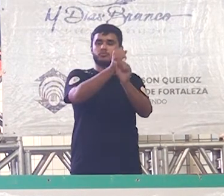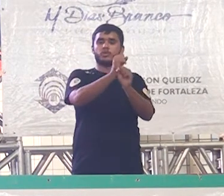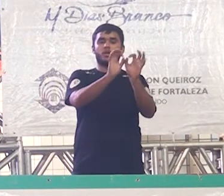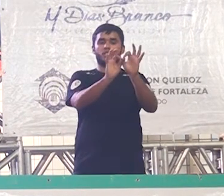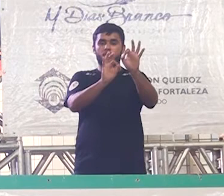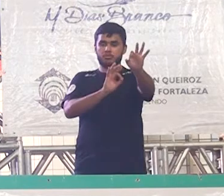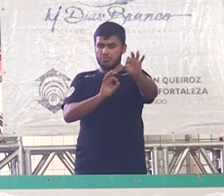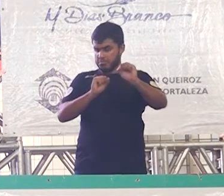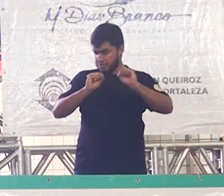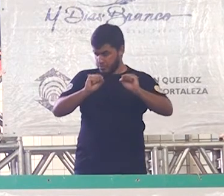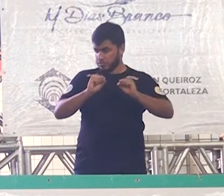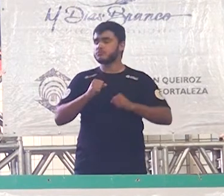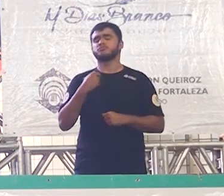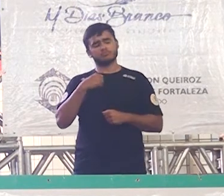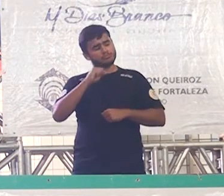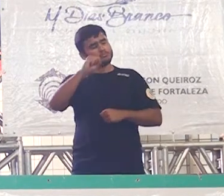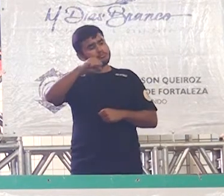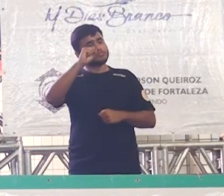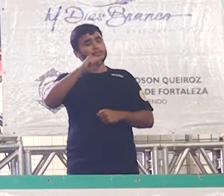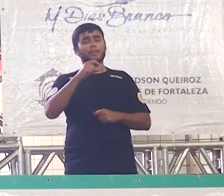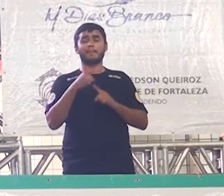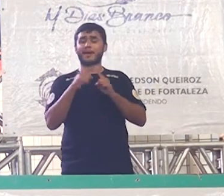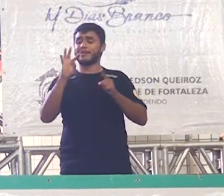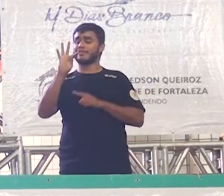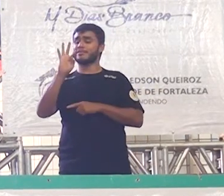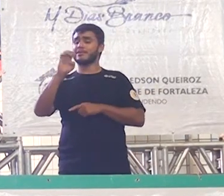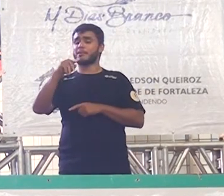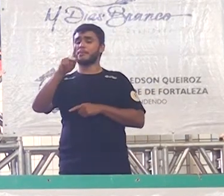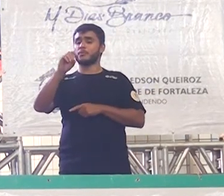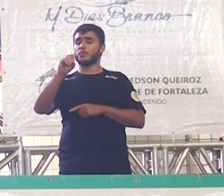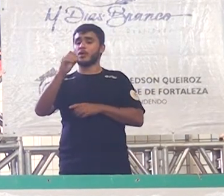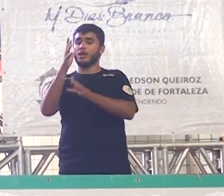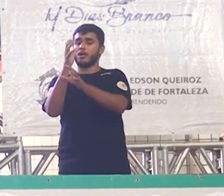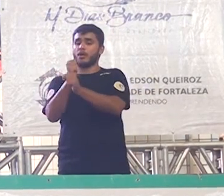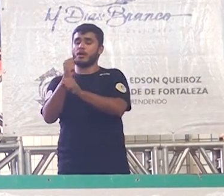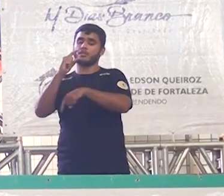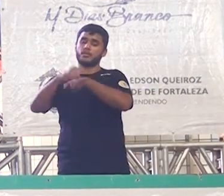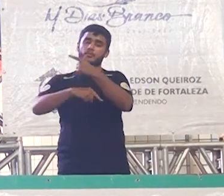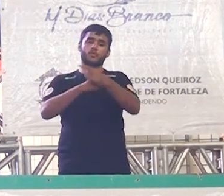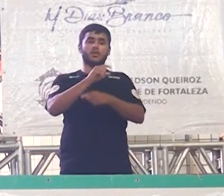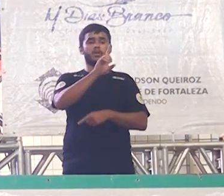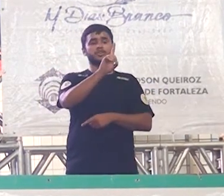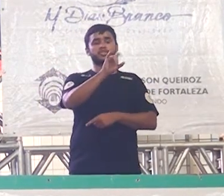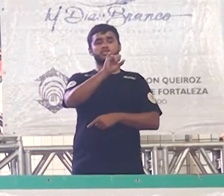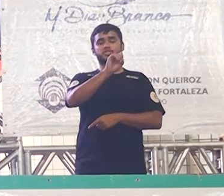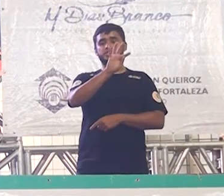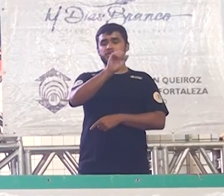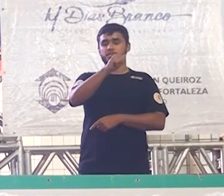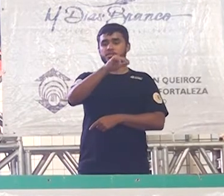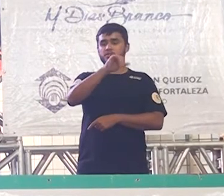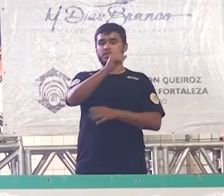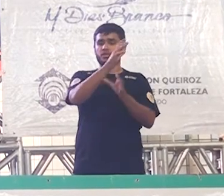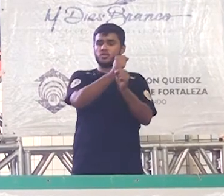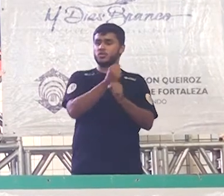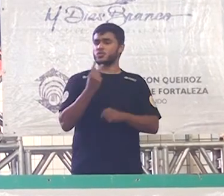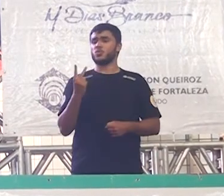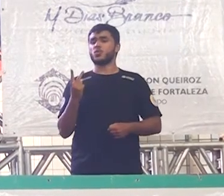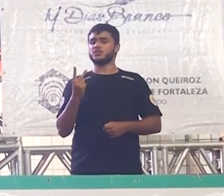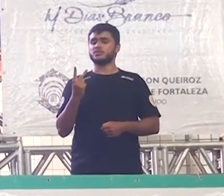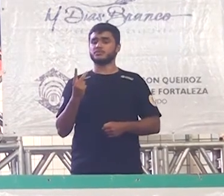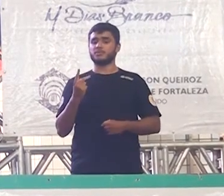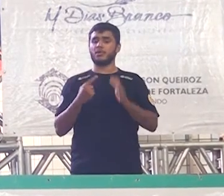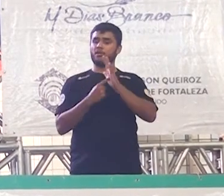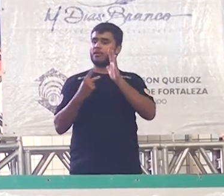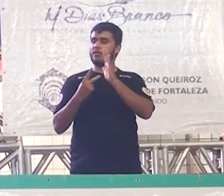Mas observa que você calcularia o tempo e depois a distância. Se você vai fazer duas contas, o que é